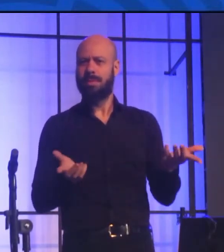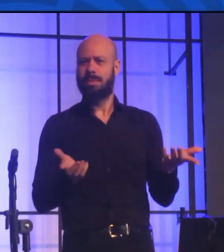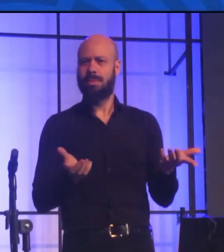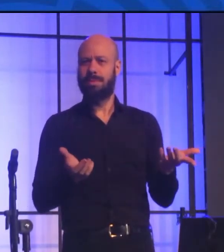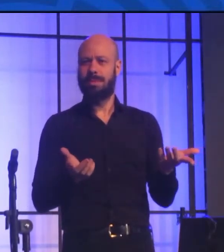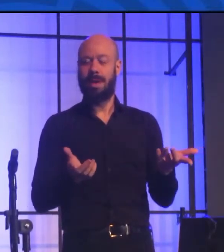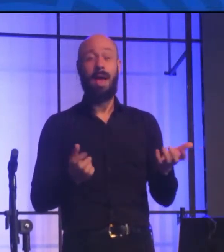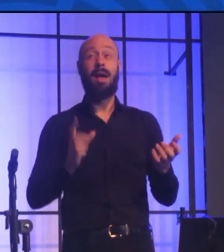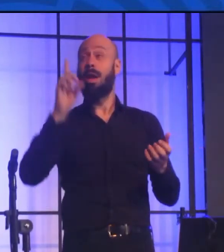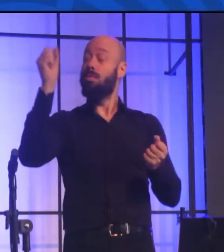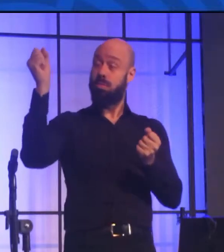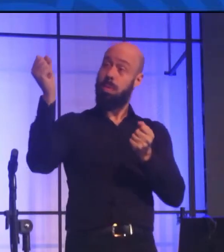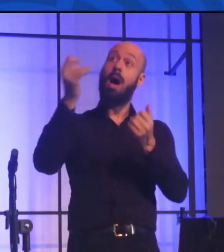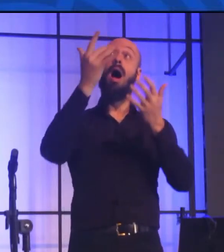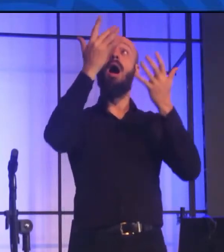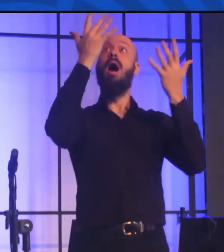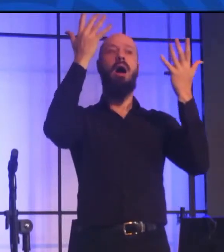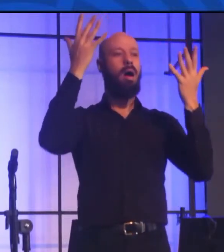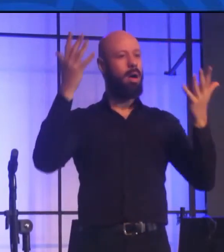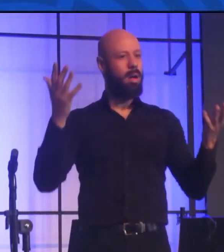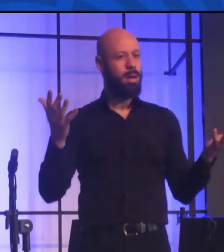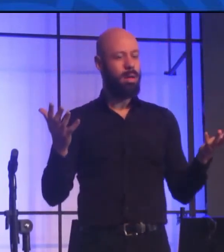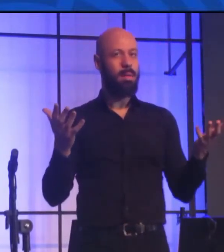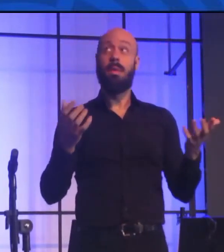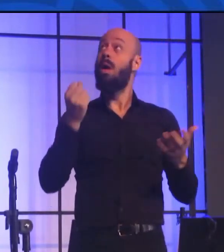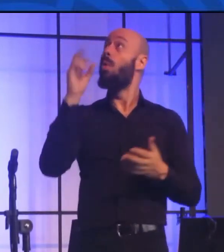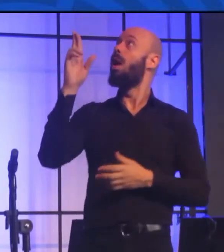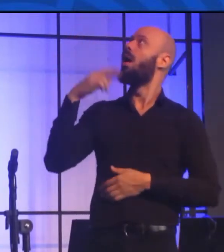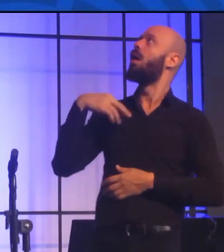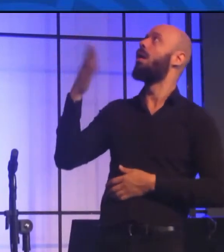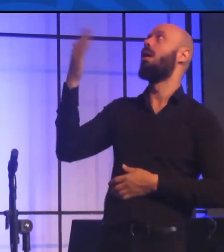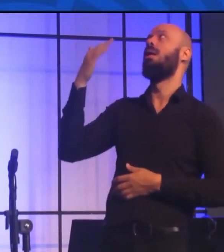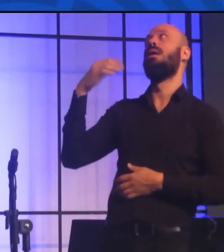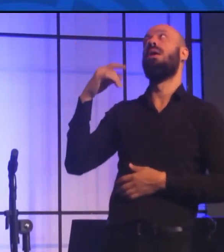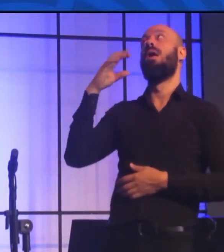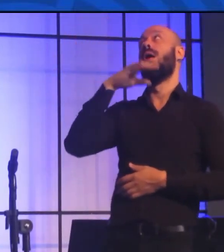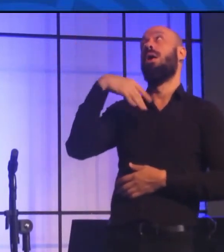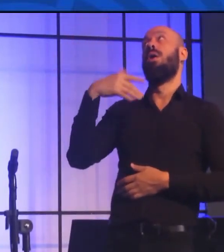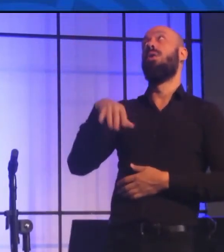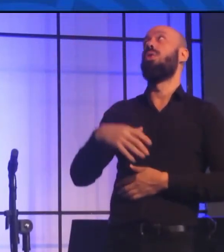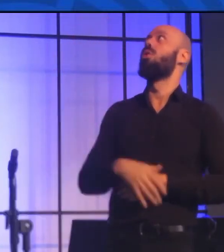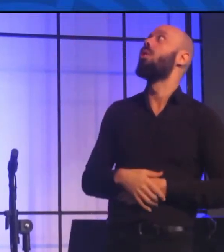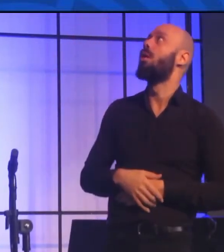sobrenaturalmente, externamente falando? Que o ar-condicionado volte a funcionar?